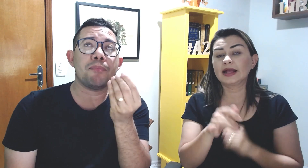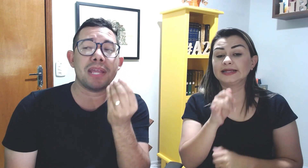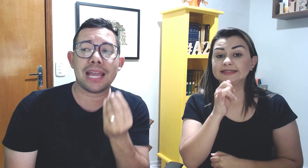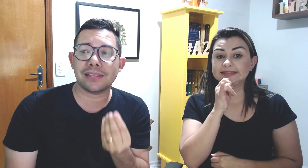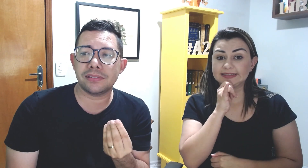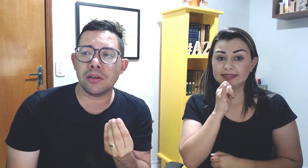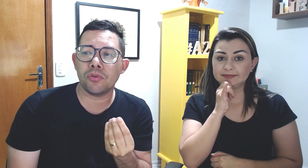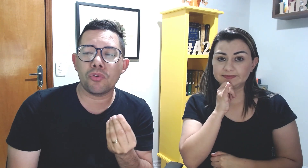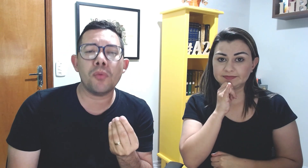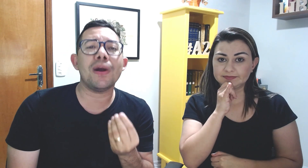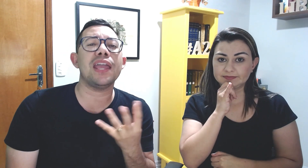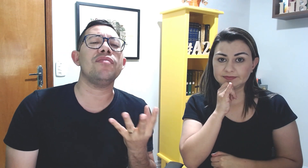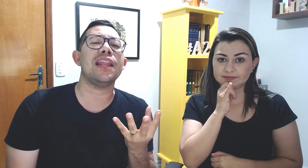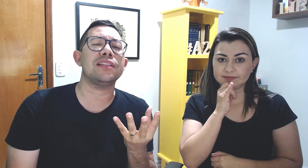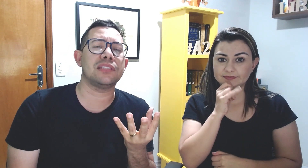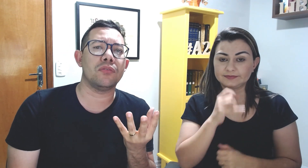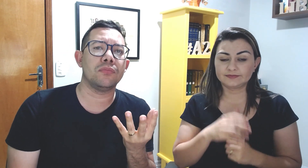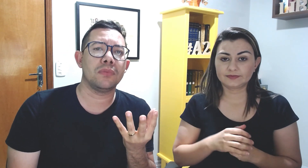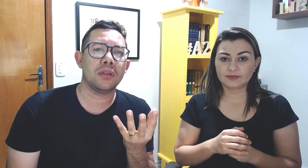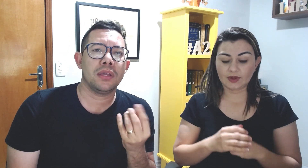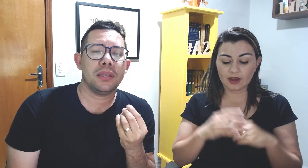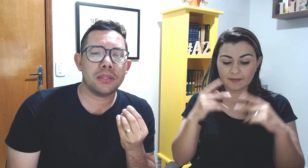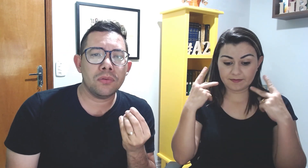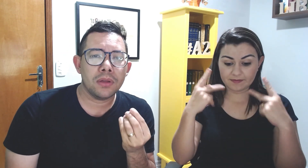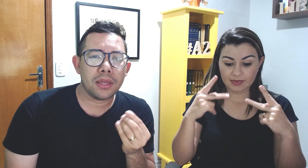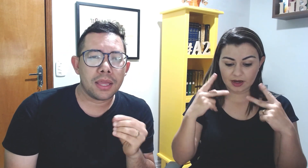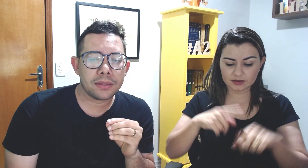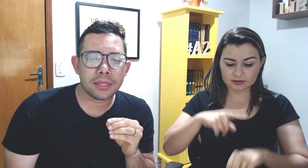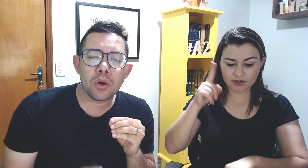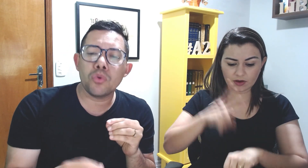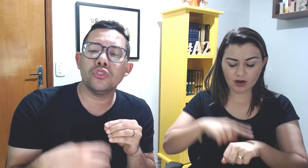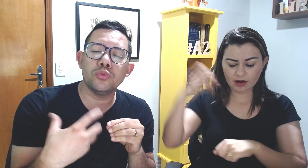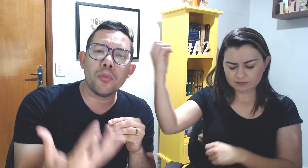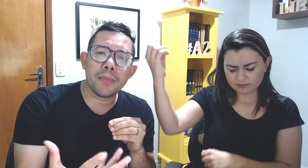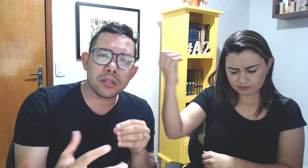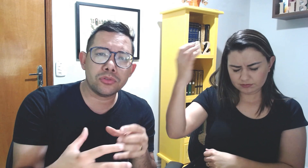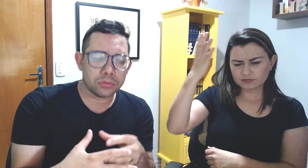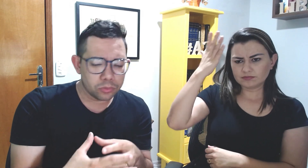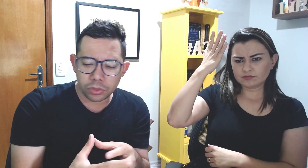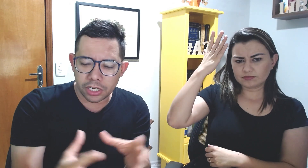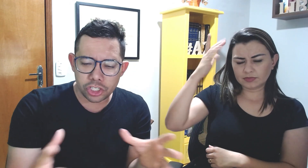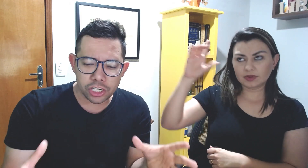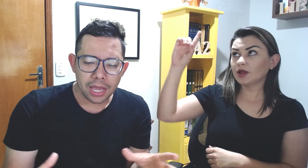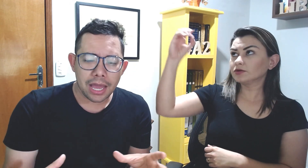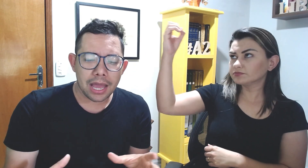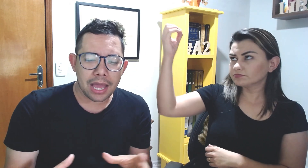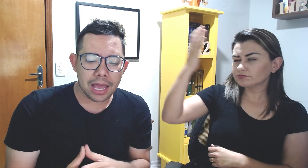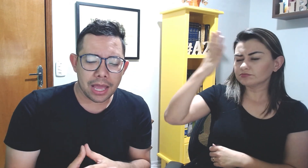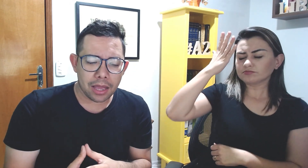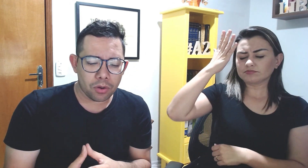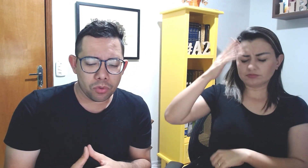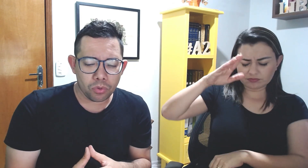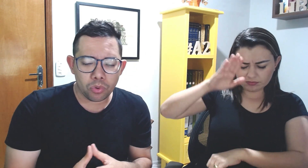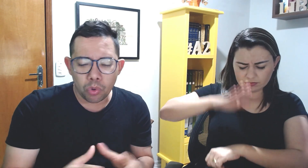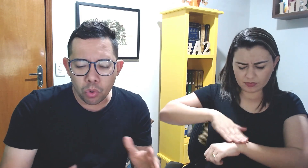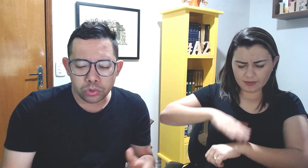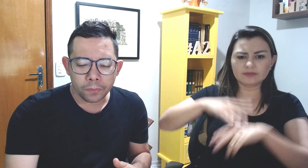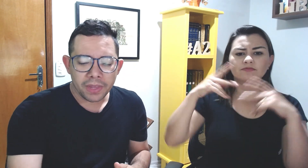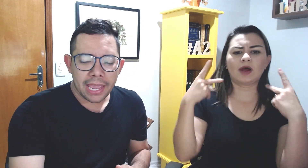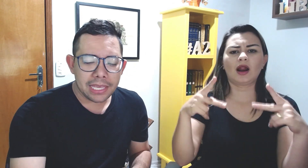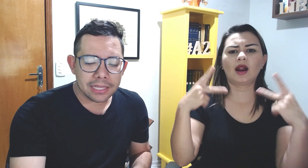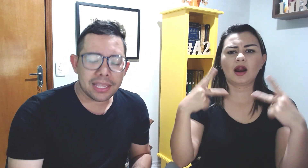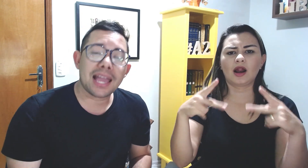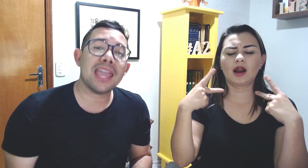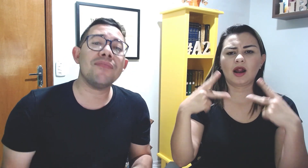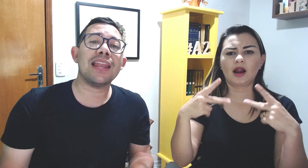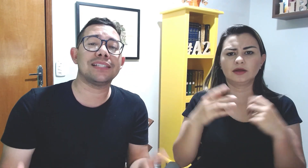ter a pregação como uma revelação. Então, tem alguns momentos durante o culto